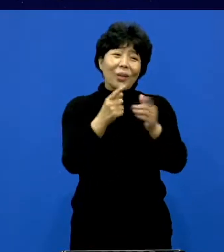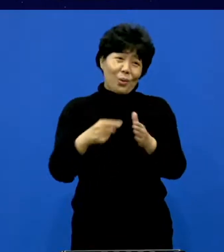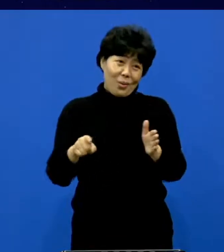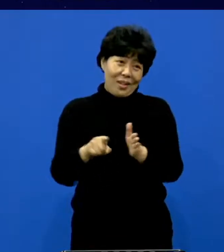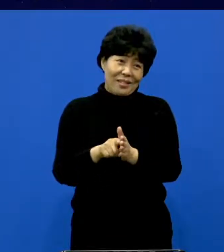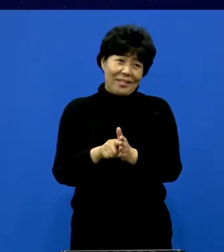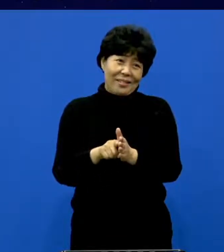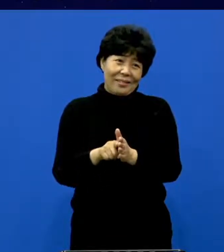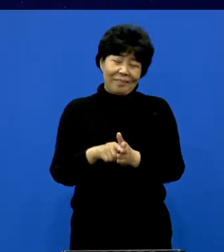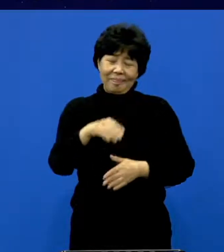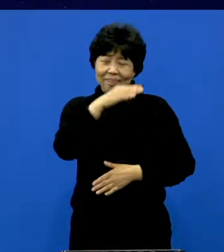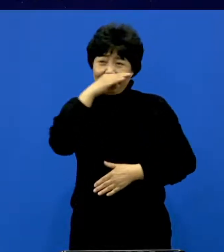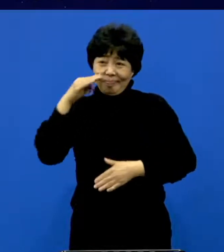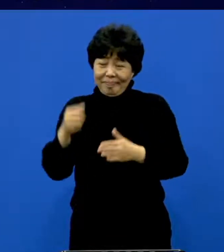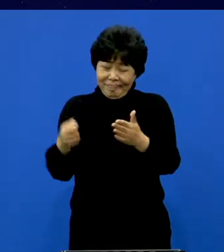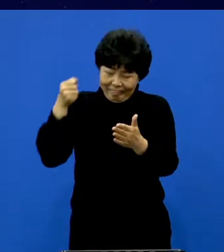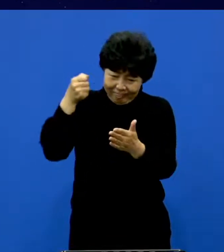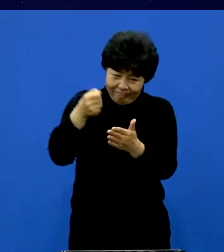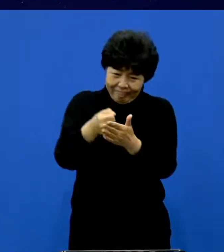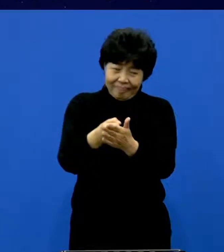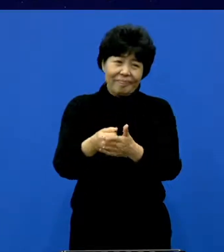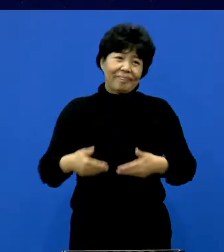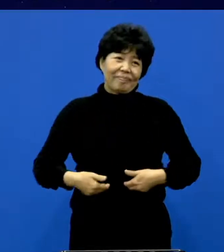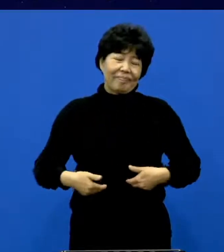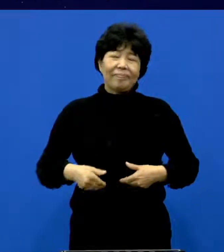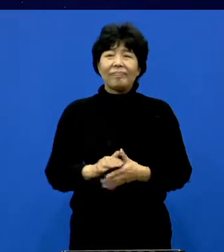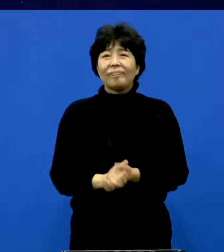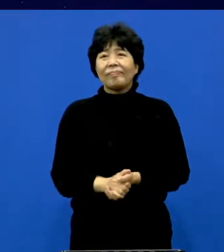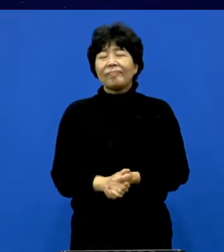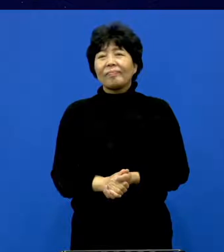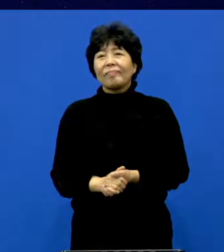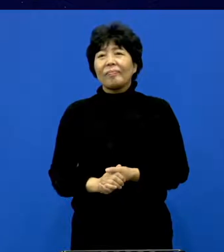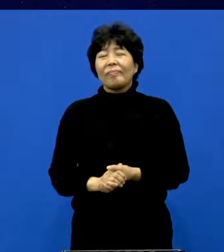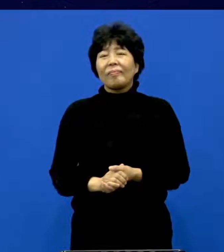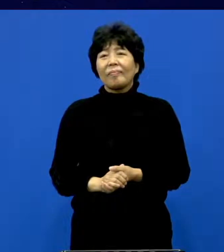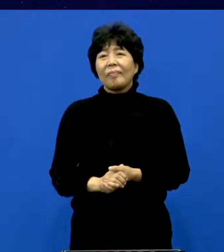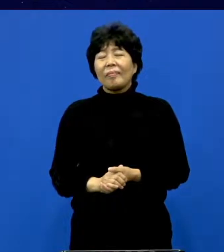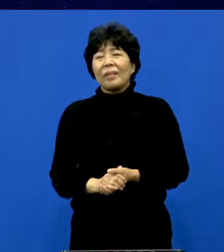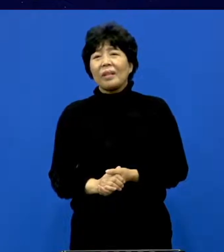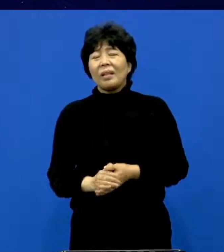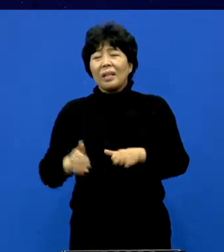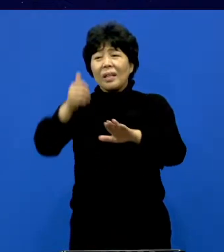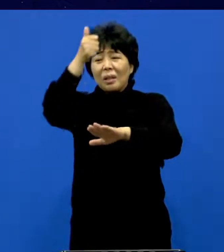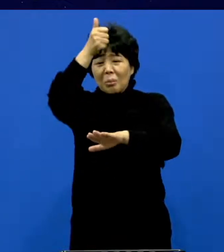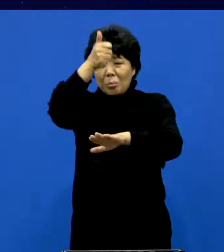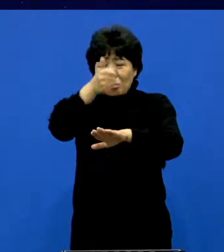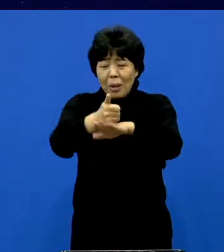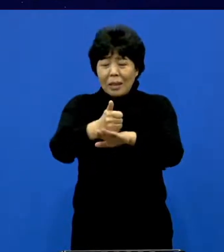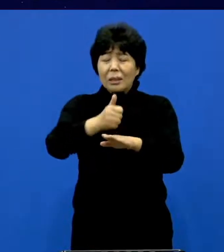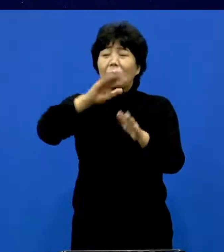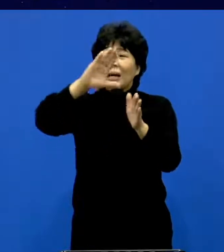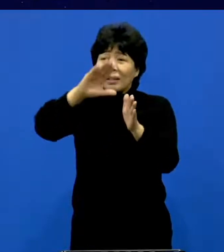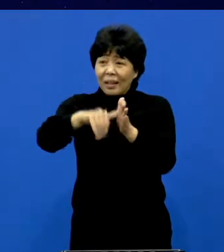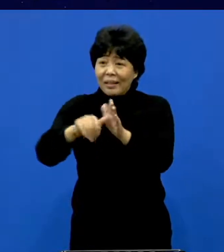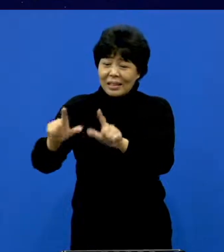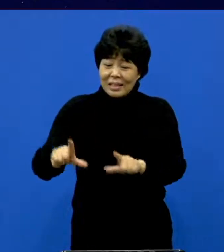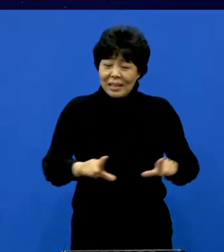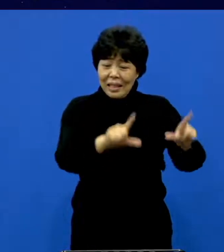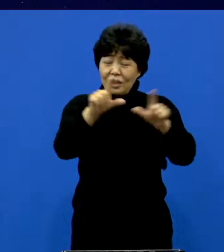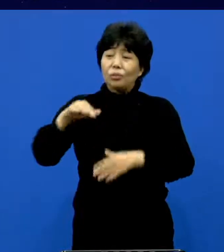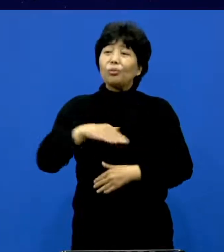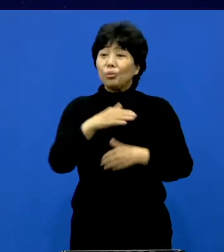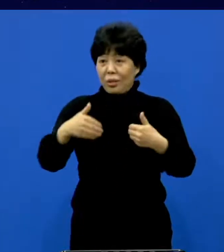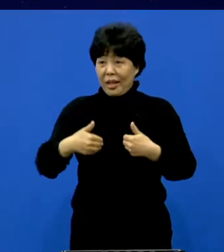것을 말씀합니다. 자, 이 종말에 주어진 성도들에게 주어진 이 부르심에 관한